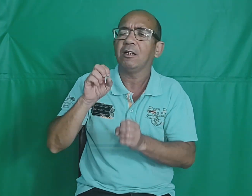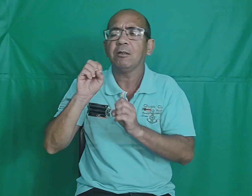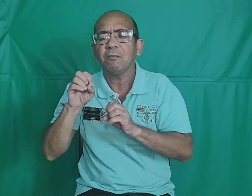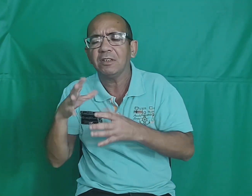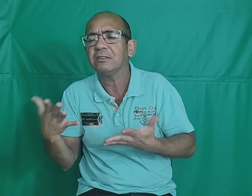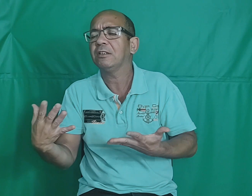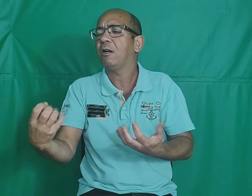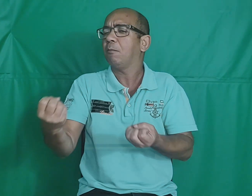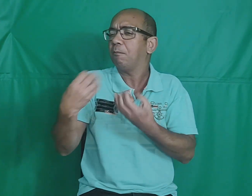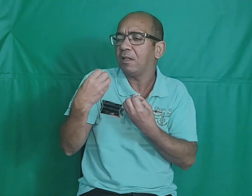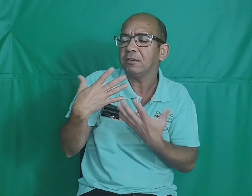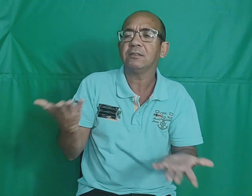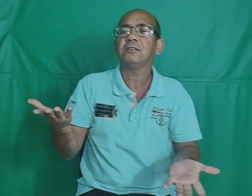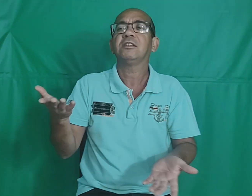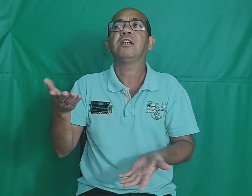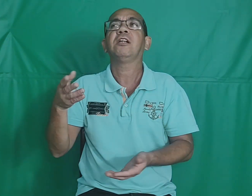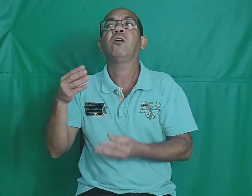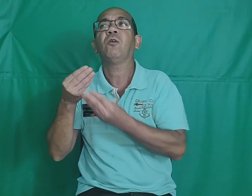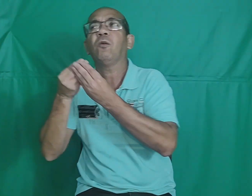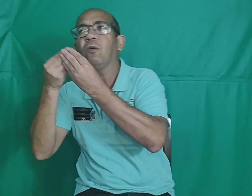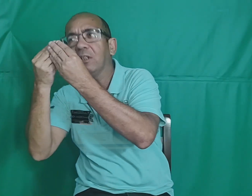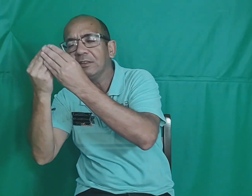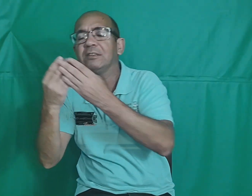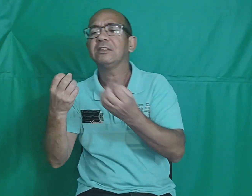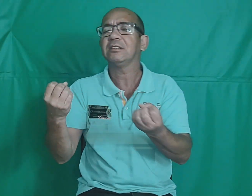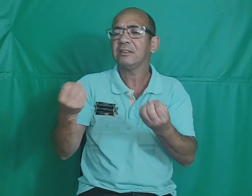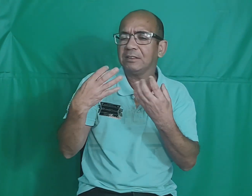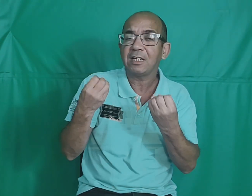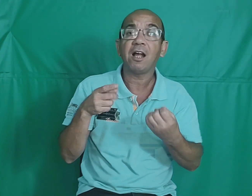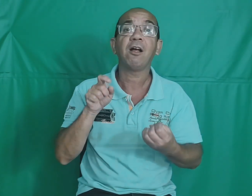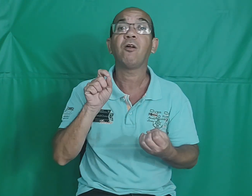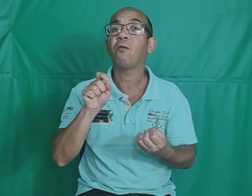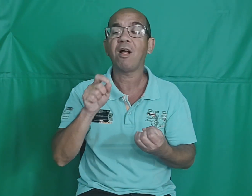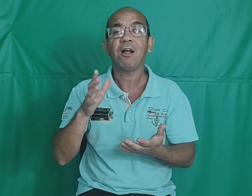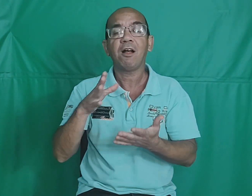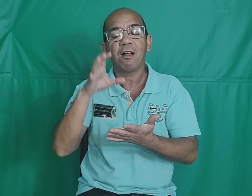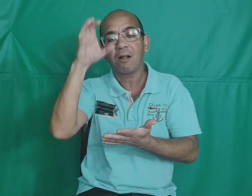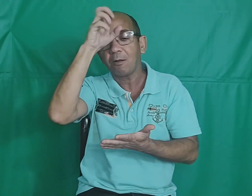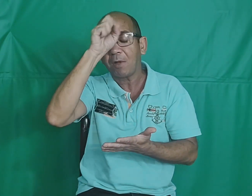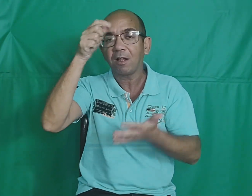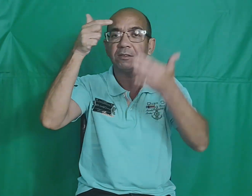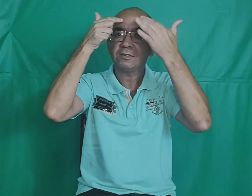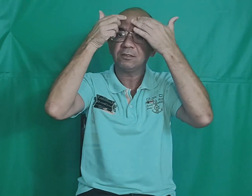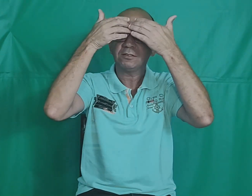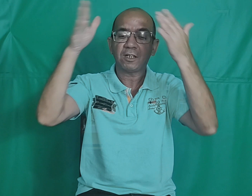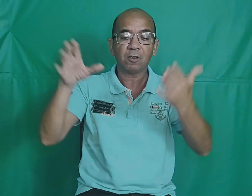aprender, tirar dúvidas, participar da Santa Missa, ler a Bíblia,